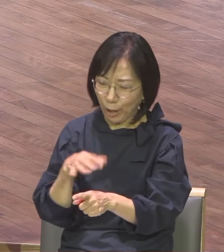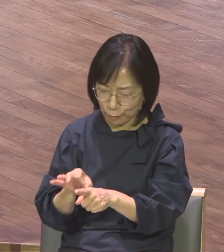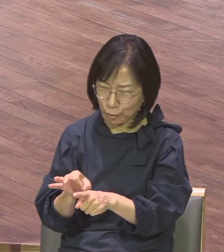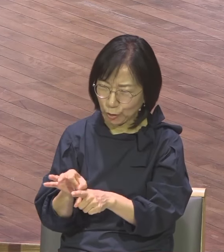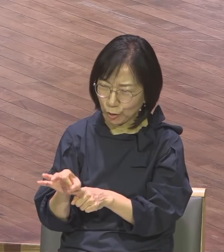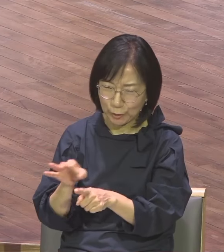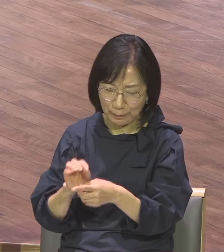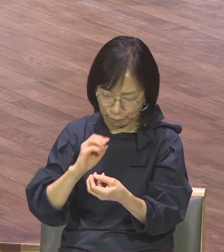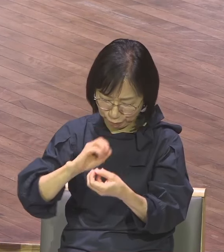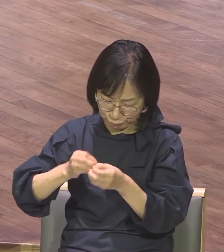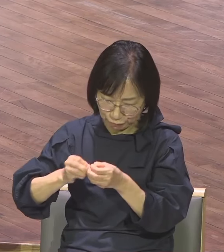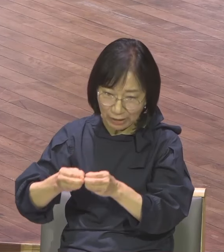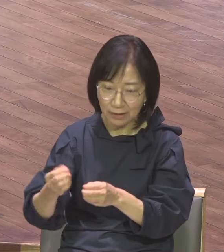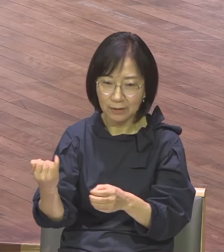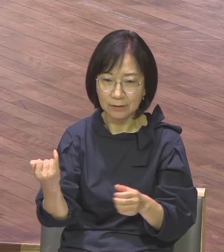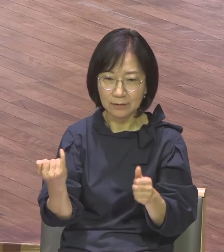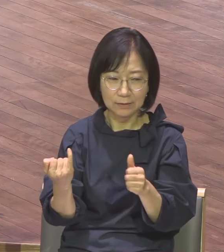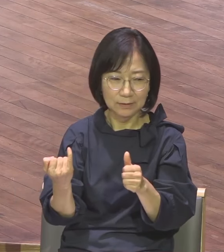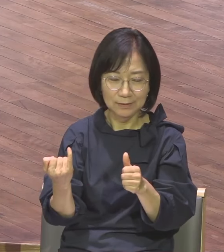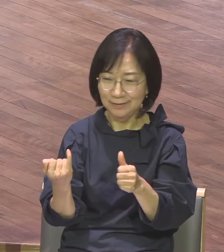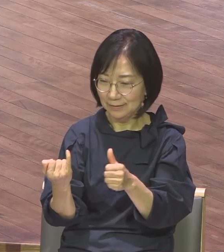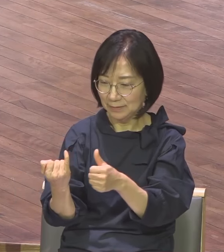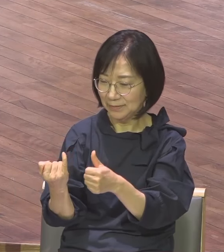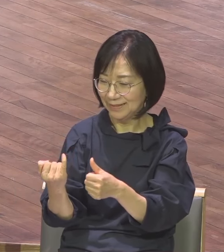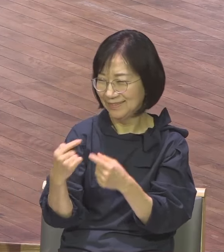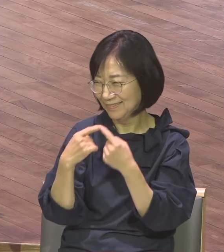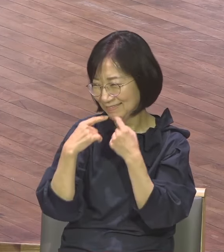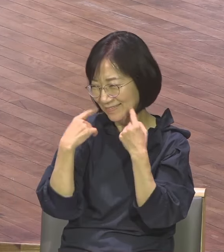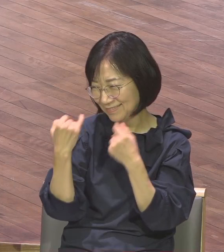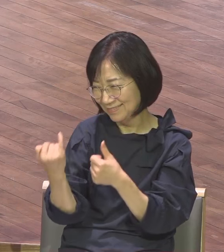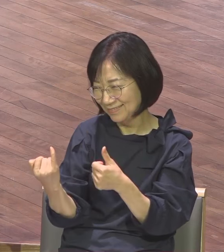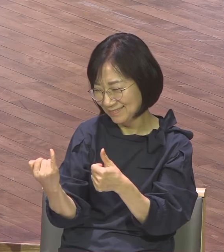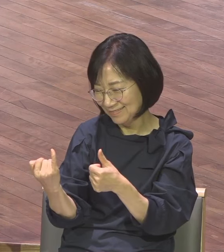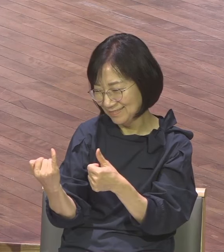쓸데없는 소리를 막 하는데 남자가